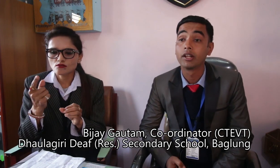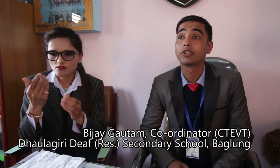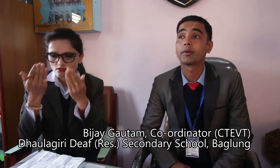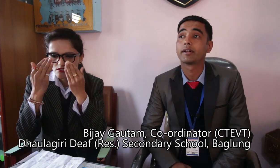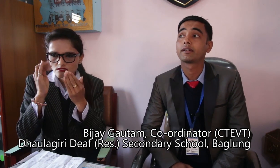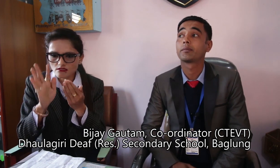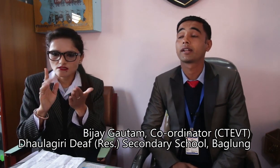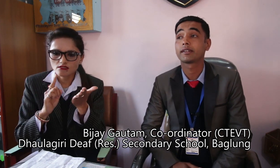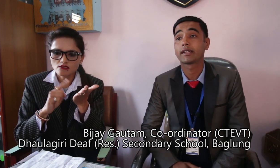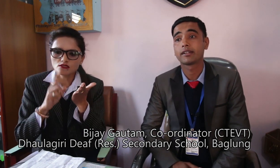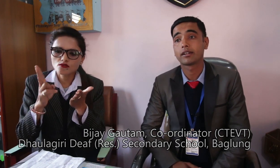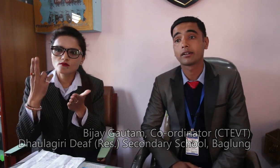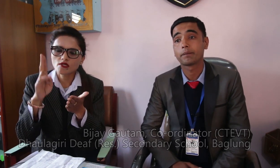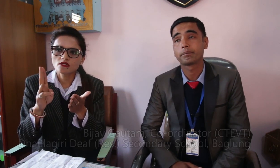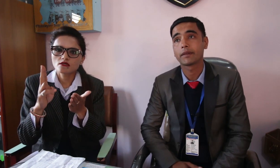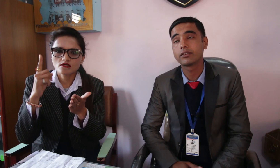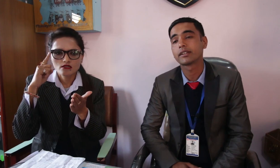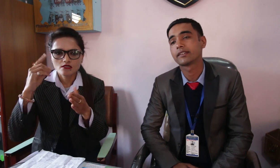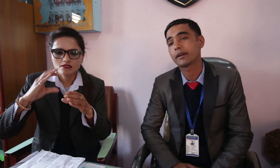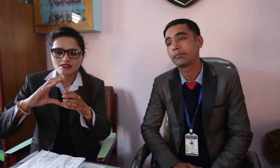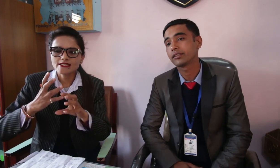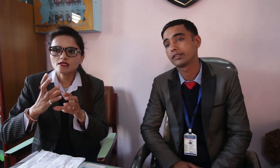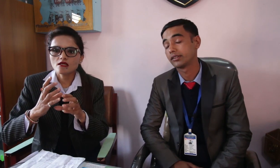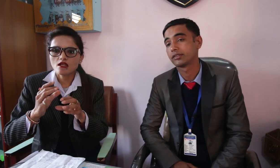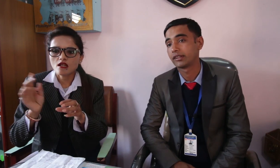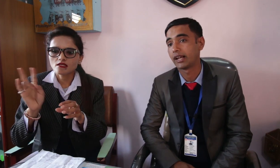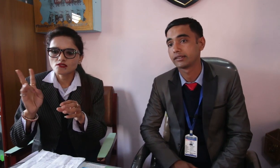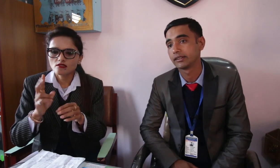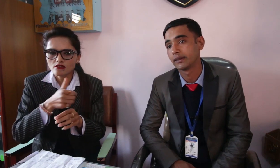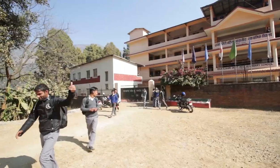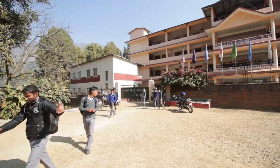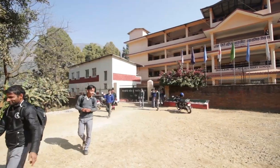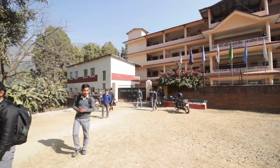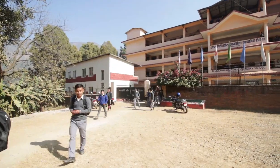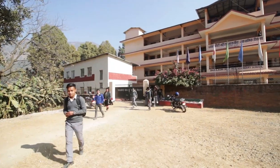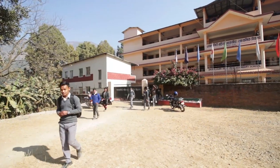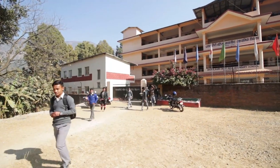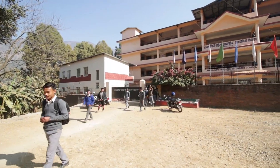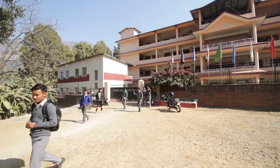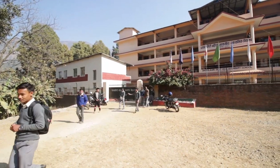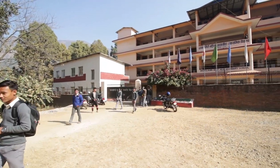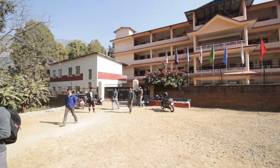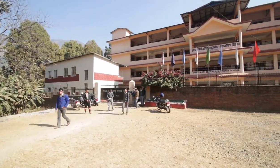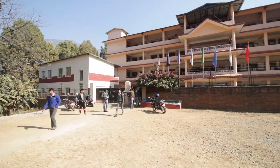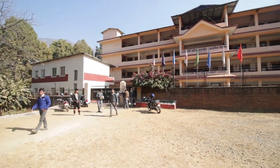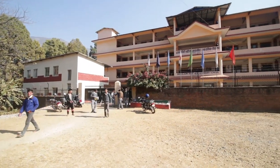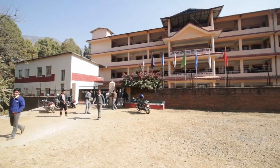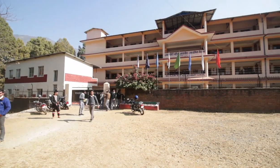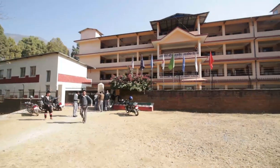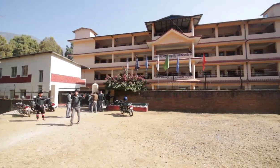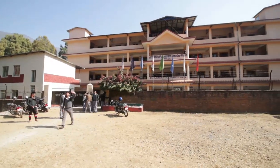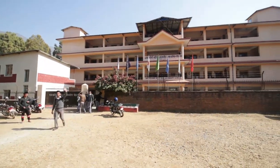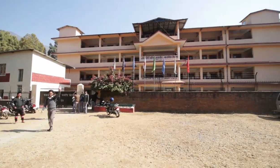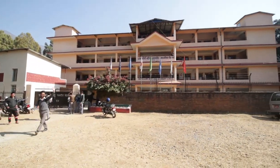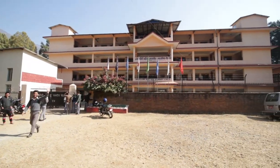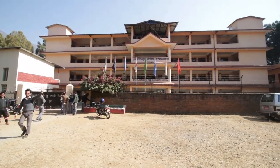होइन त्यो भएर चाहिँ मलाई चाहिँ टेक्निकल एजुकेसन चाहिँ बेस्ट छ जस्तो चाहिँ लाग्छ धौलागिरी बहिरा आवासीय